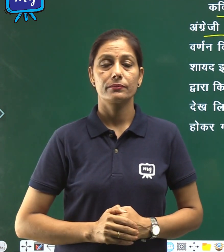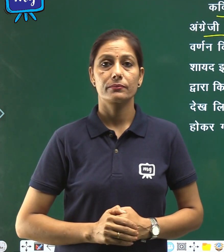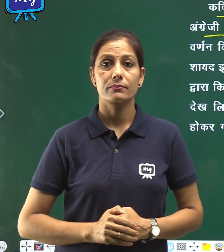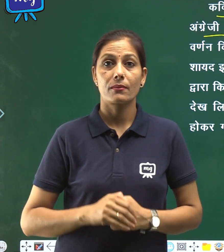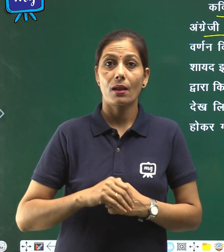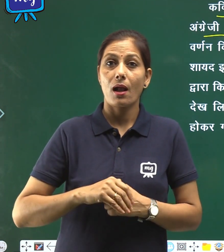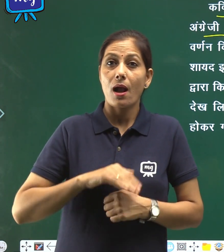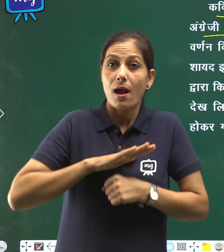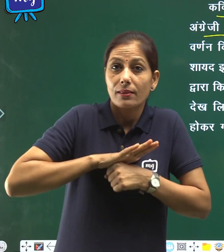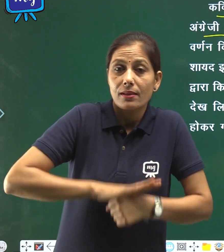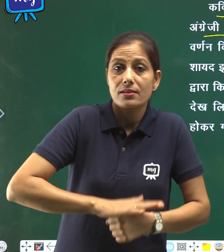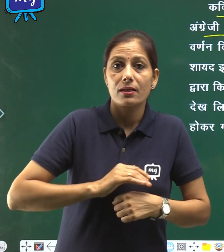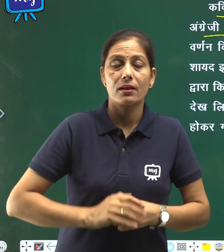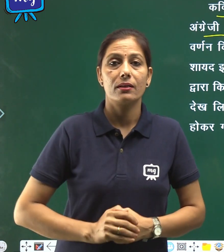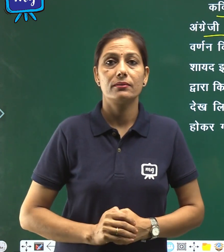अत्याचार का